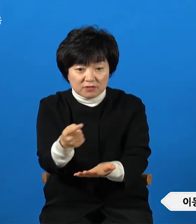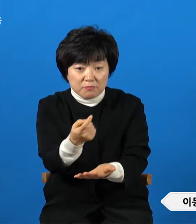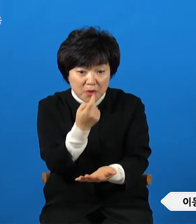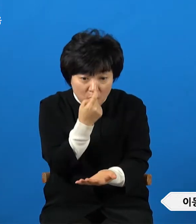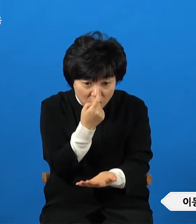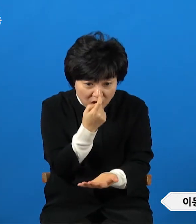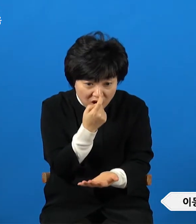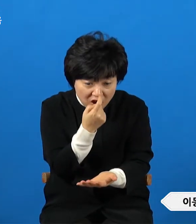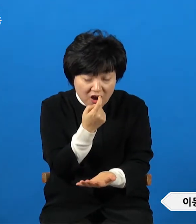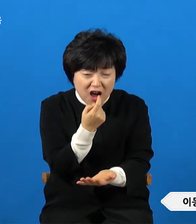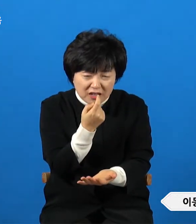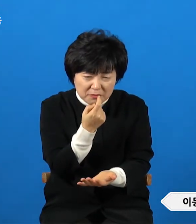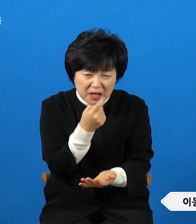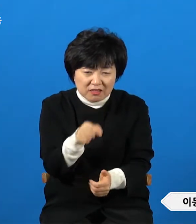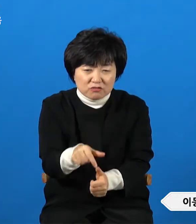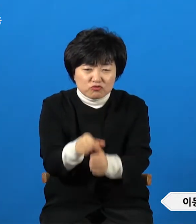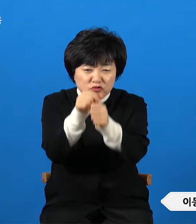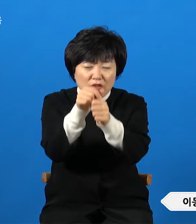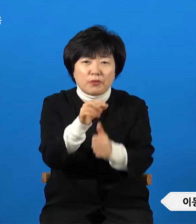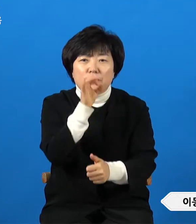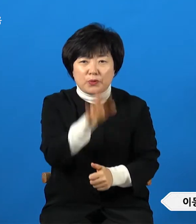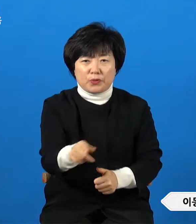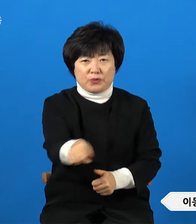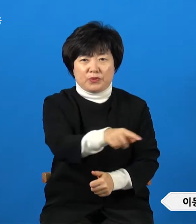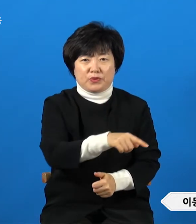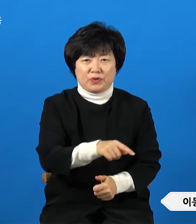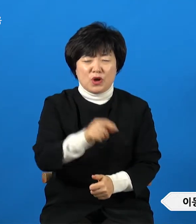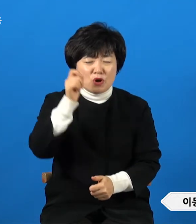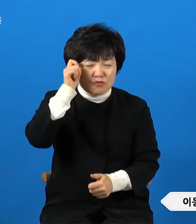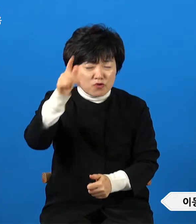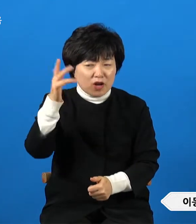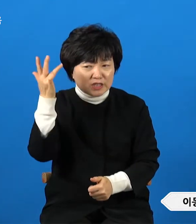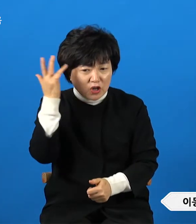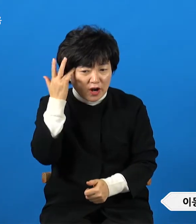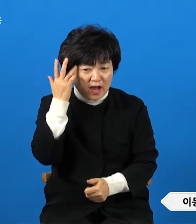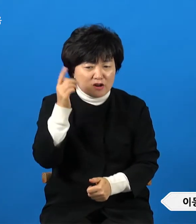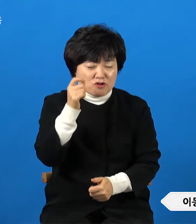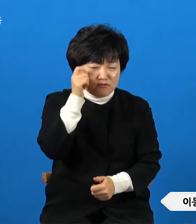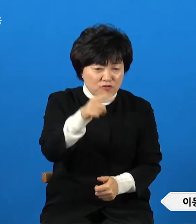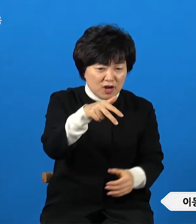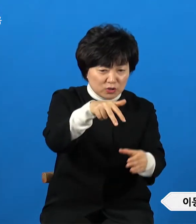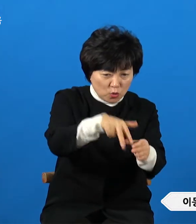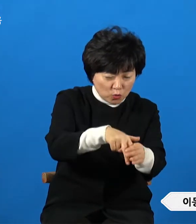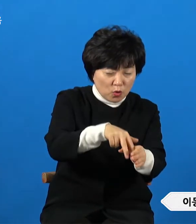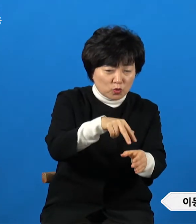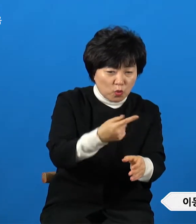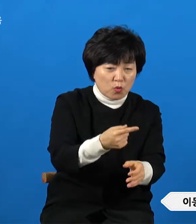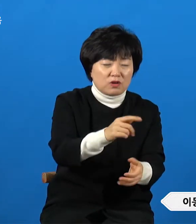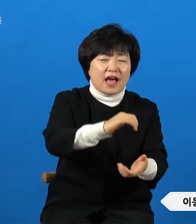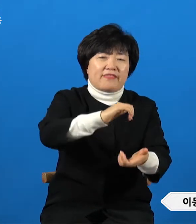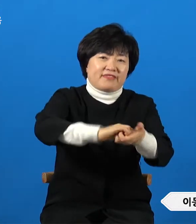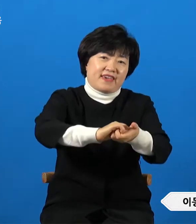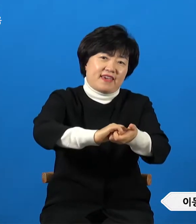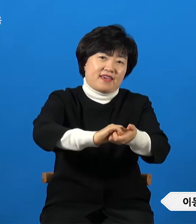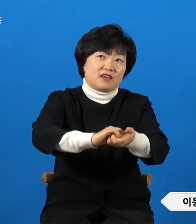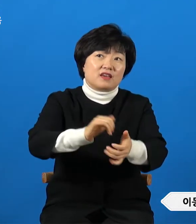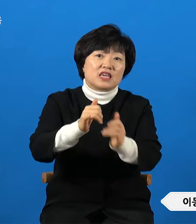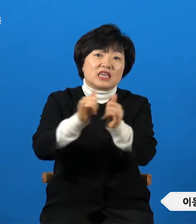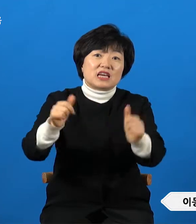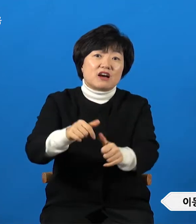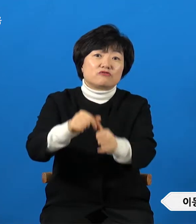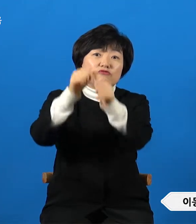있어. 아무리 훌륭한 철학도, 아무리 훌륭한 종교도 거기에는 한계가 있어요. 인간을 구원할 수가